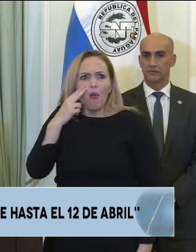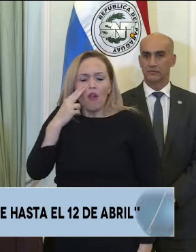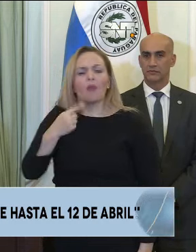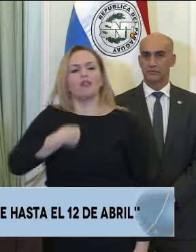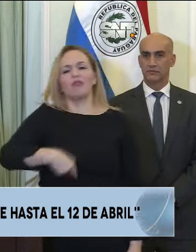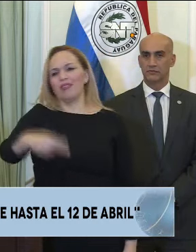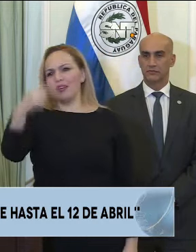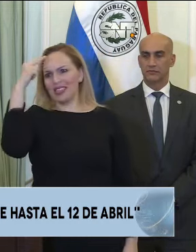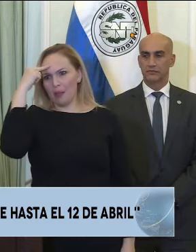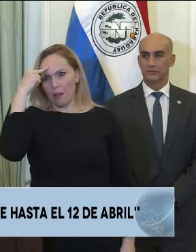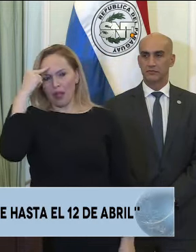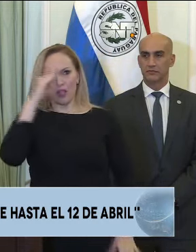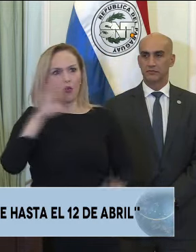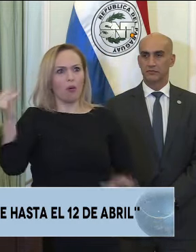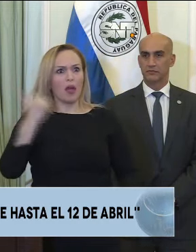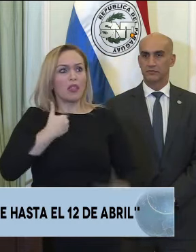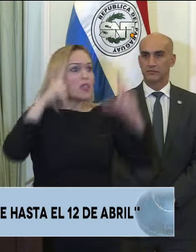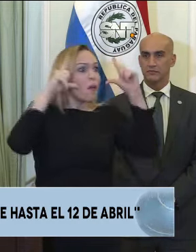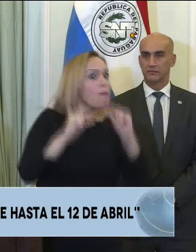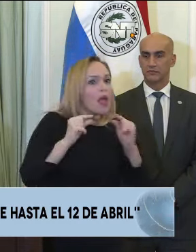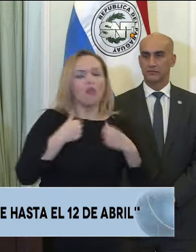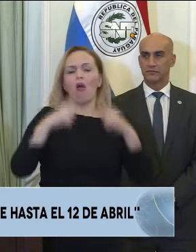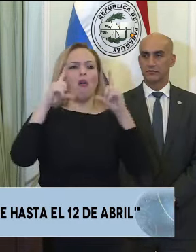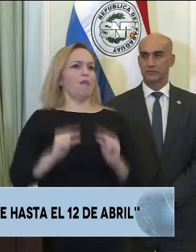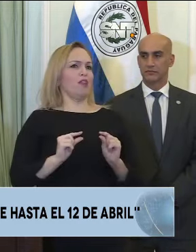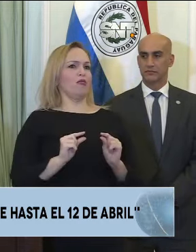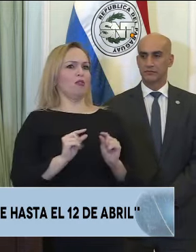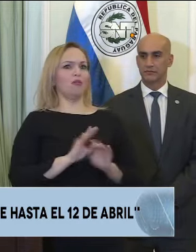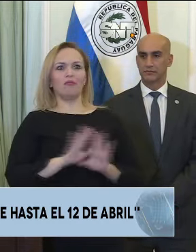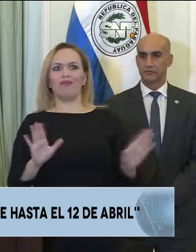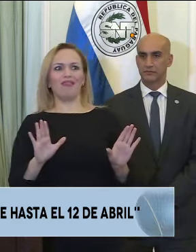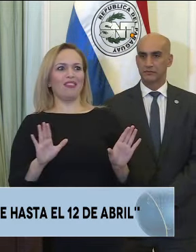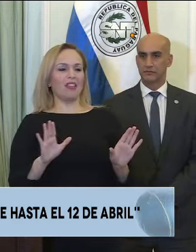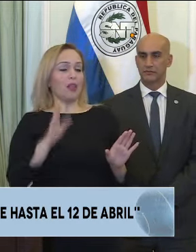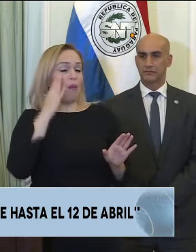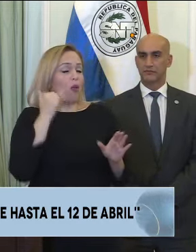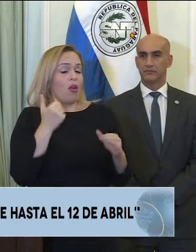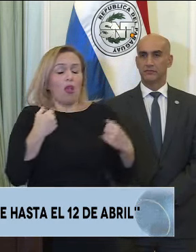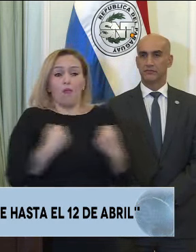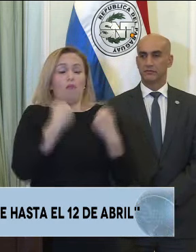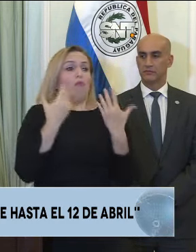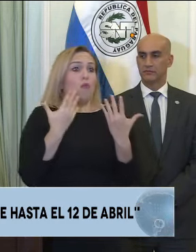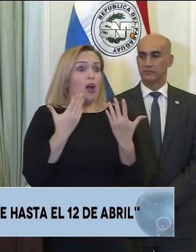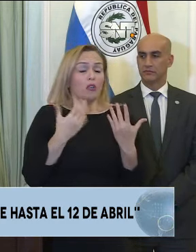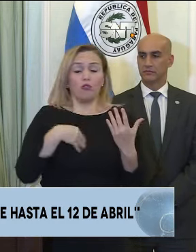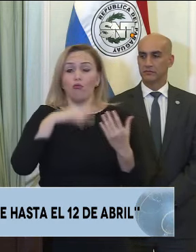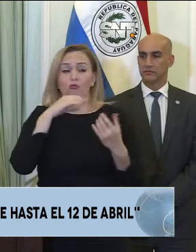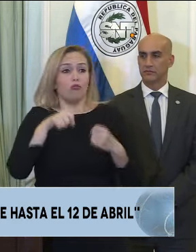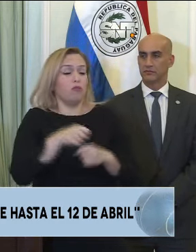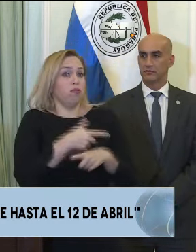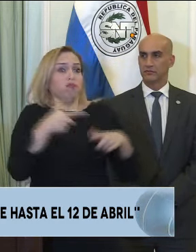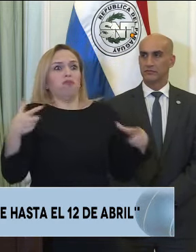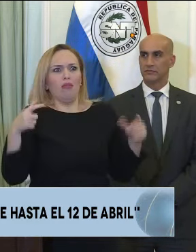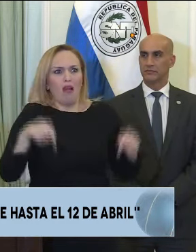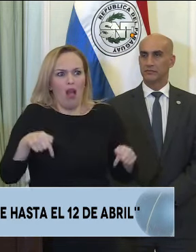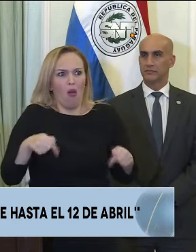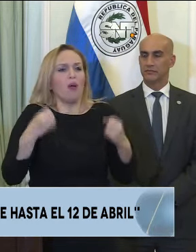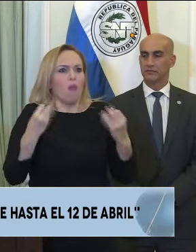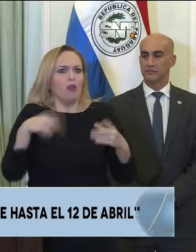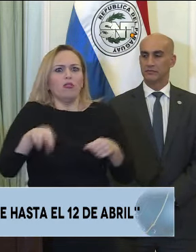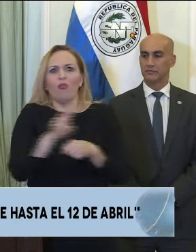acatamos y lidiamos con las consecuencias, digamos, o con el impacto que eso tenga. Y quiero, por tanto, ese